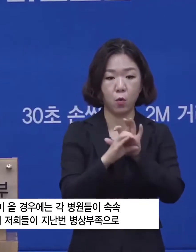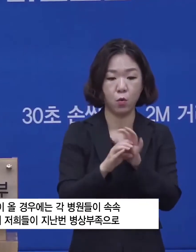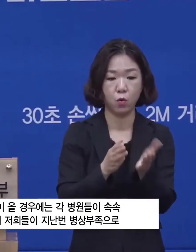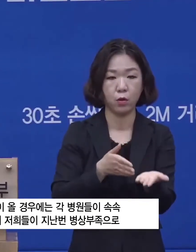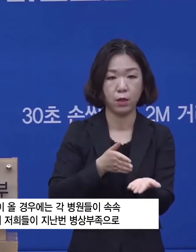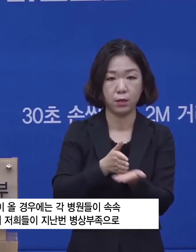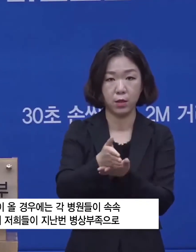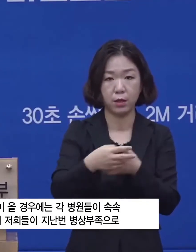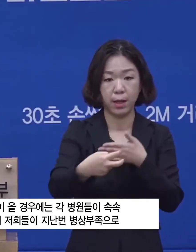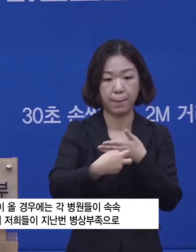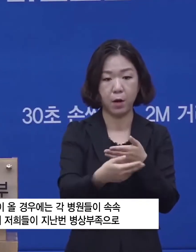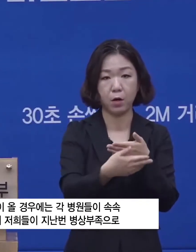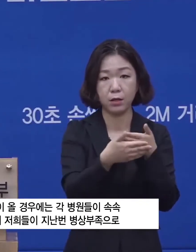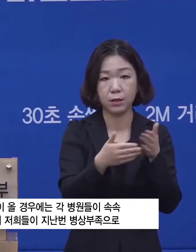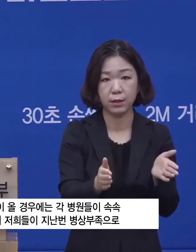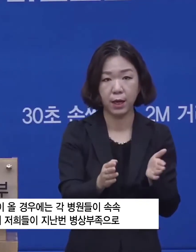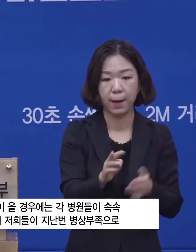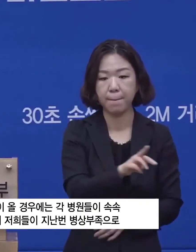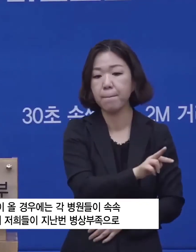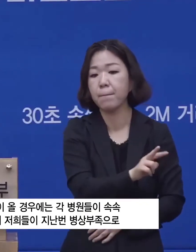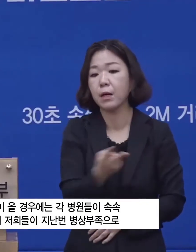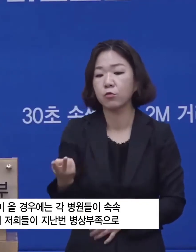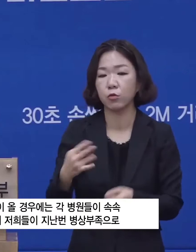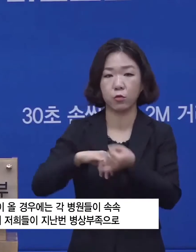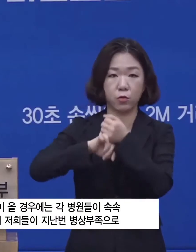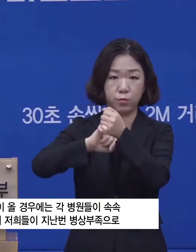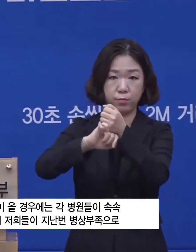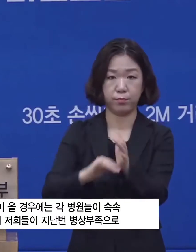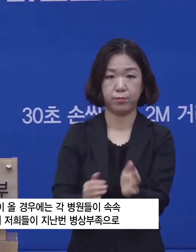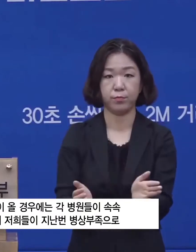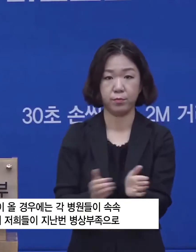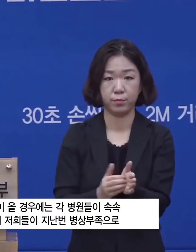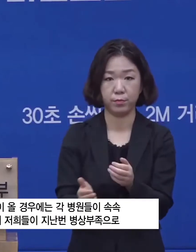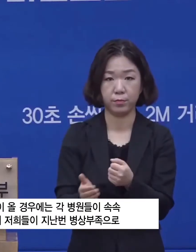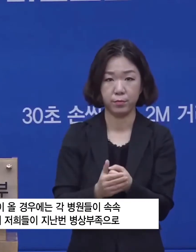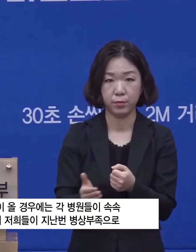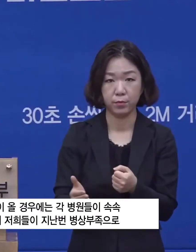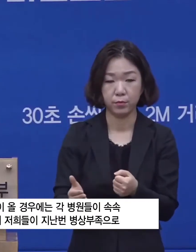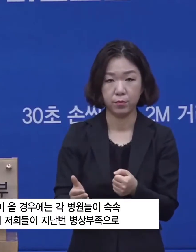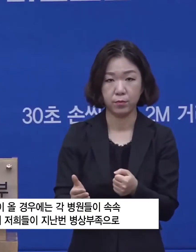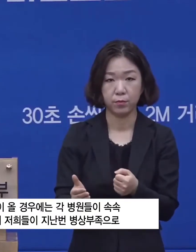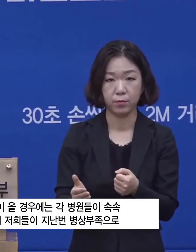전담 병상으로 전환을 하기로 했기 때문에 저희들이